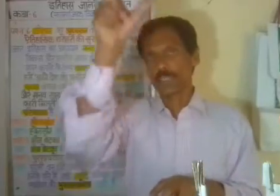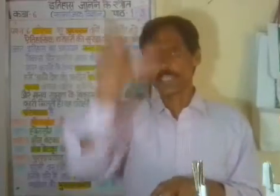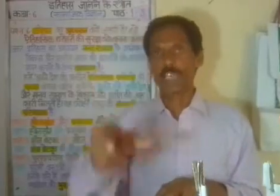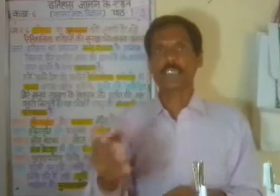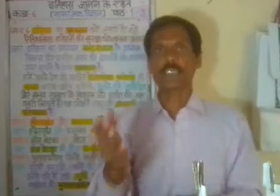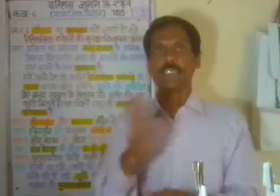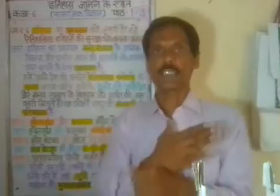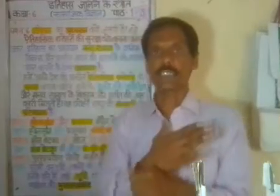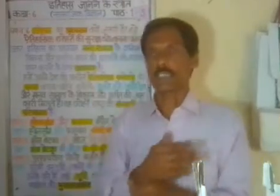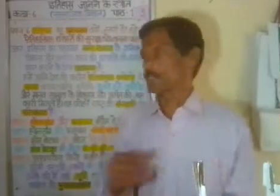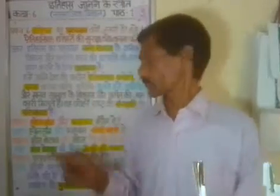यात्री थे।